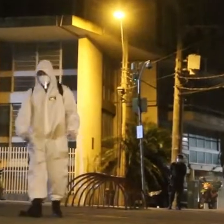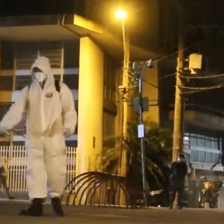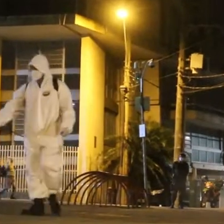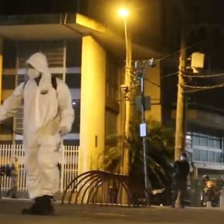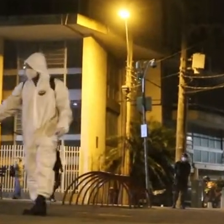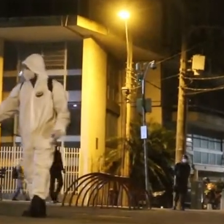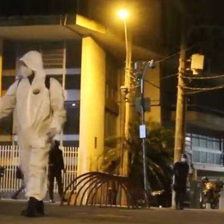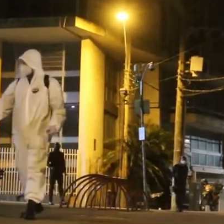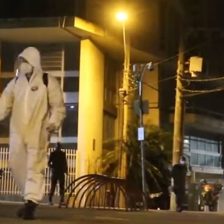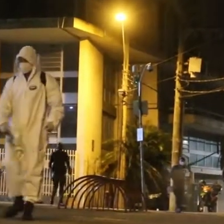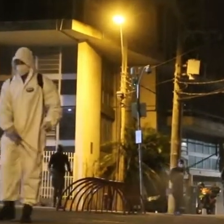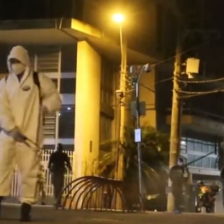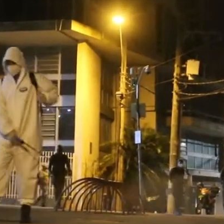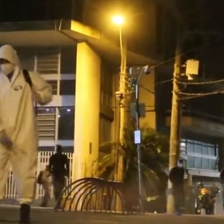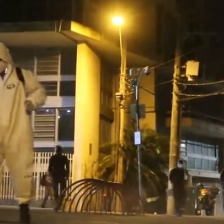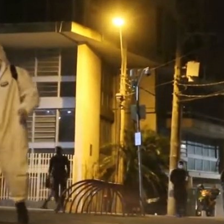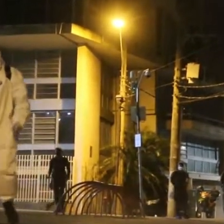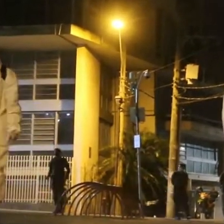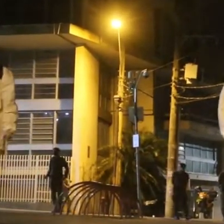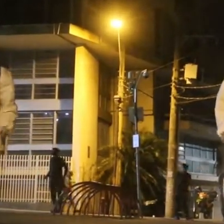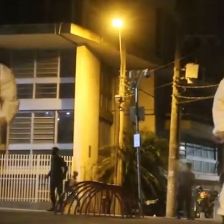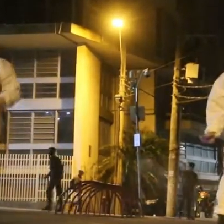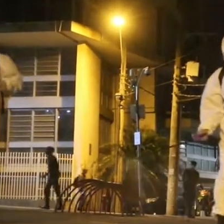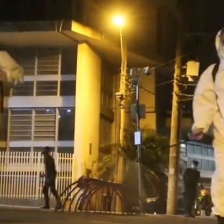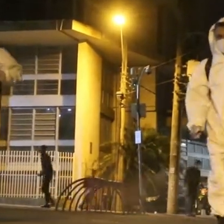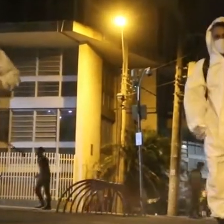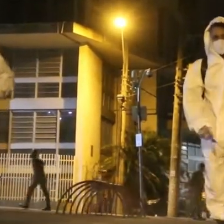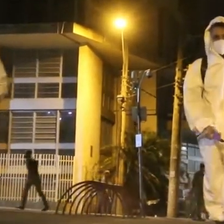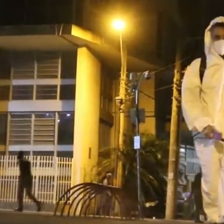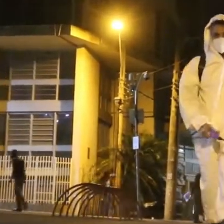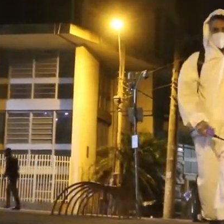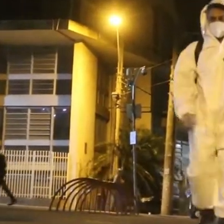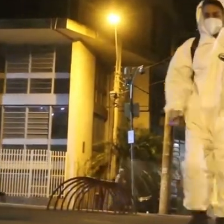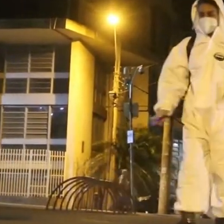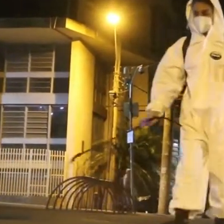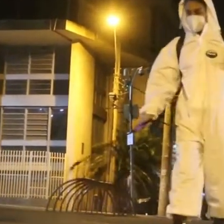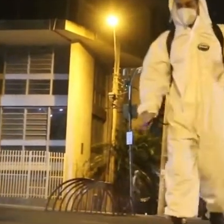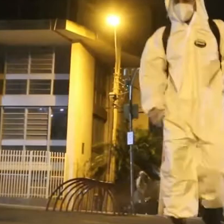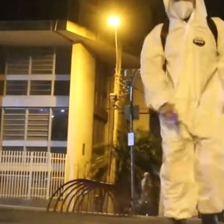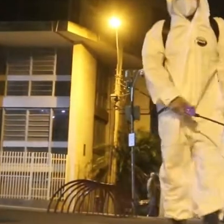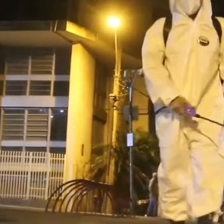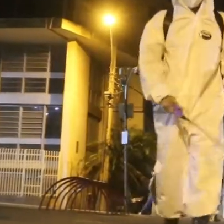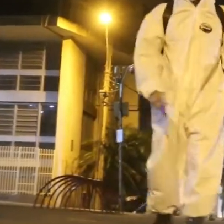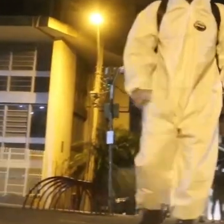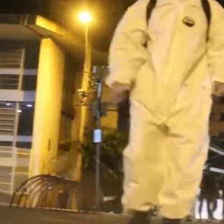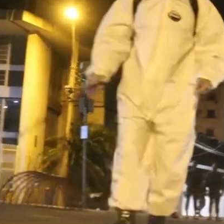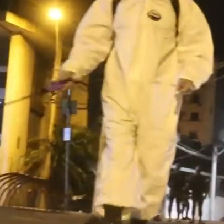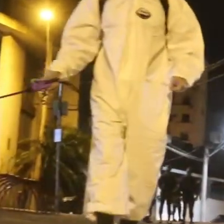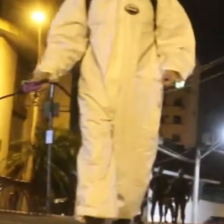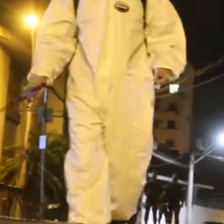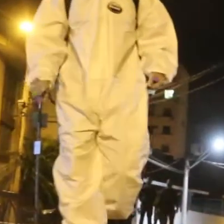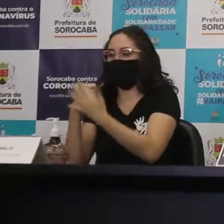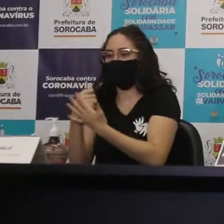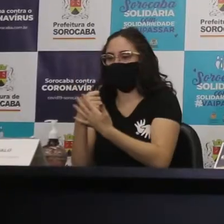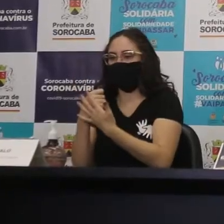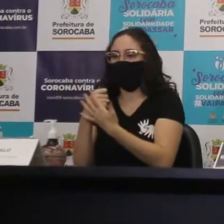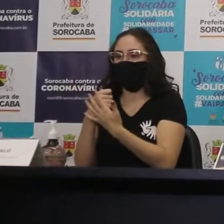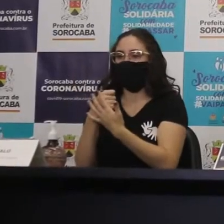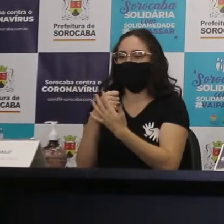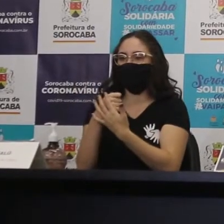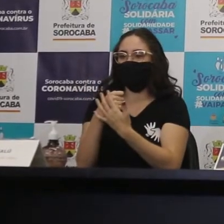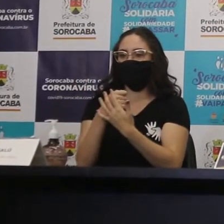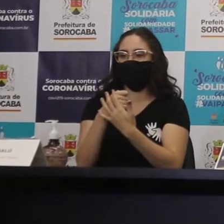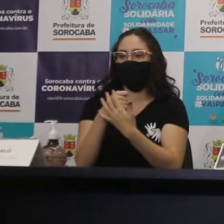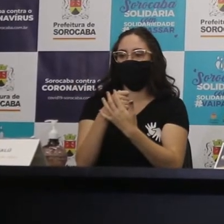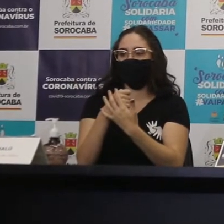sociedade, quando ela não consegue combater o inimigo, no caso do coronavírus, e ela se isola totalmente e para de produzir. É um